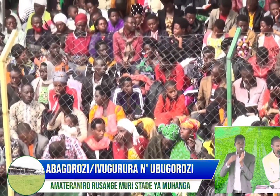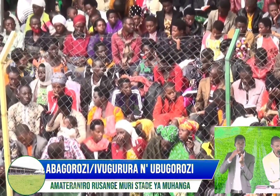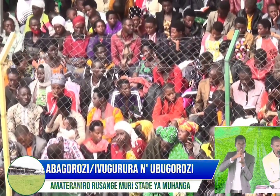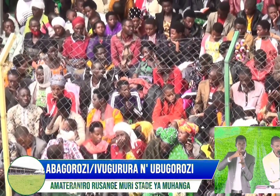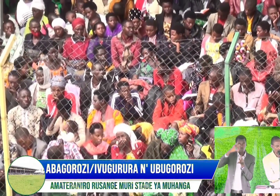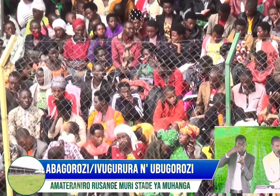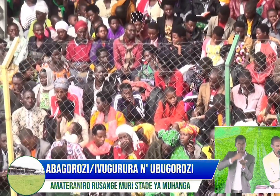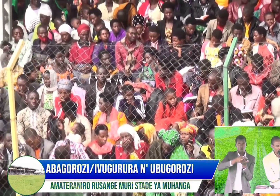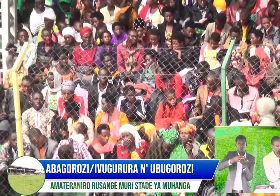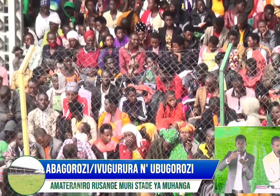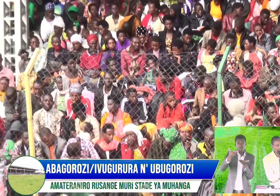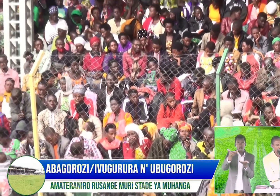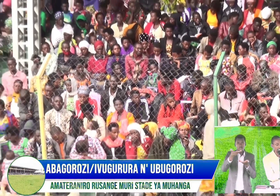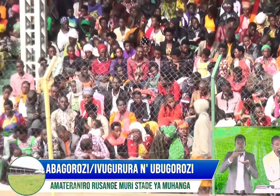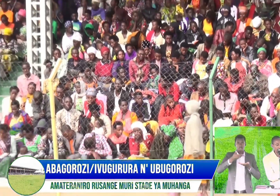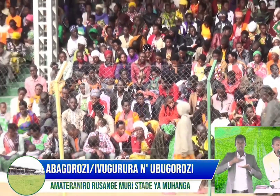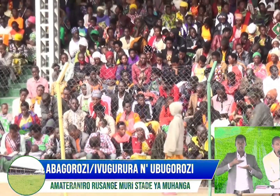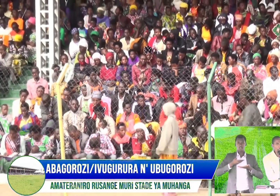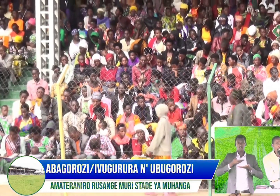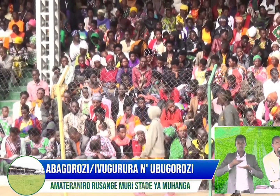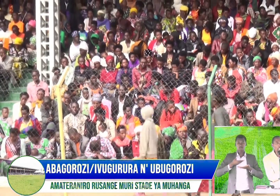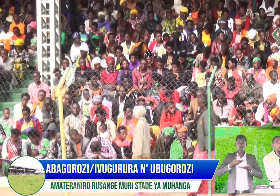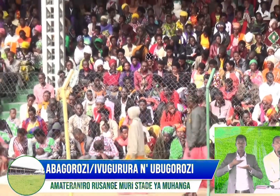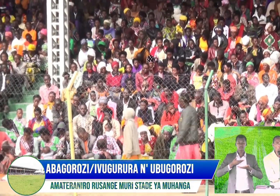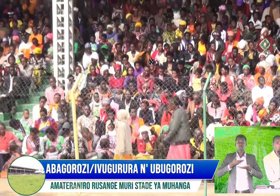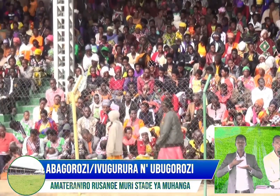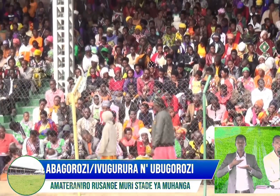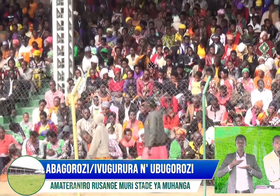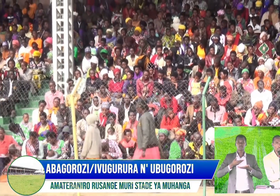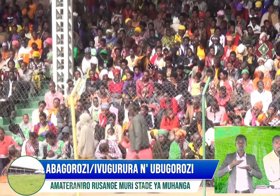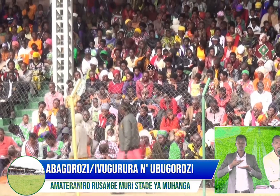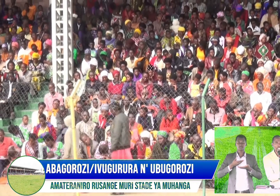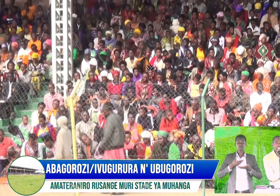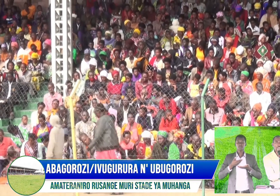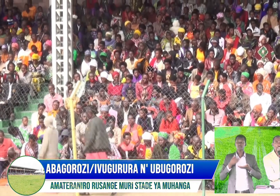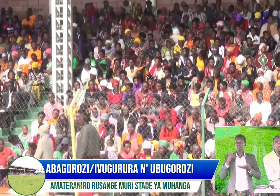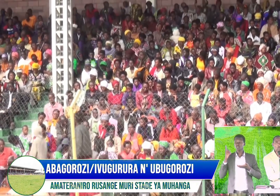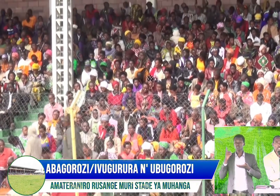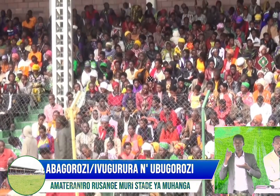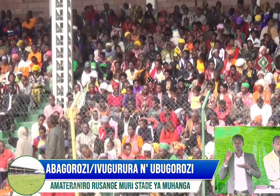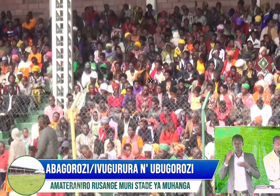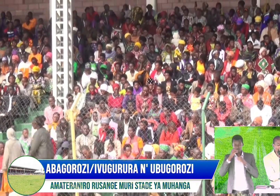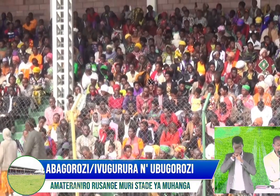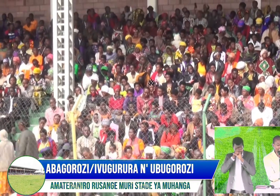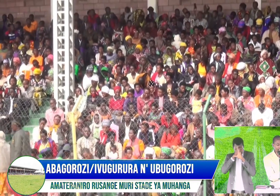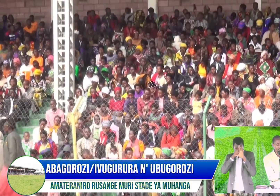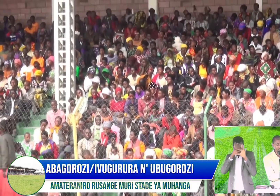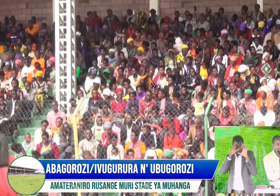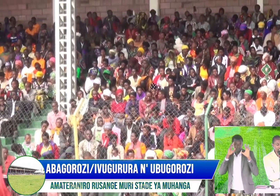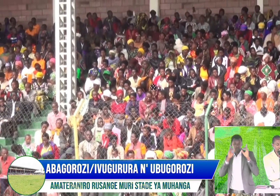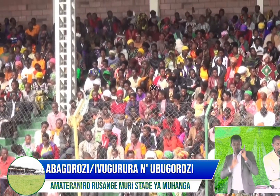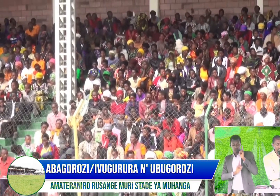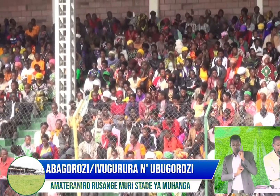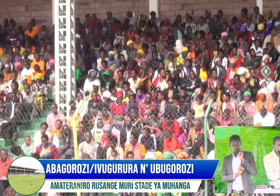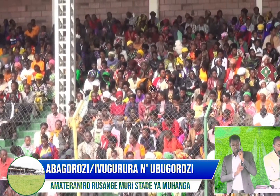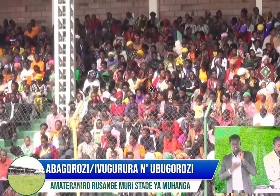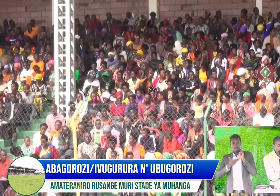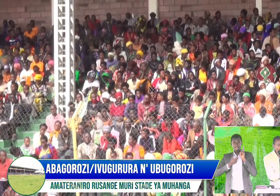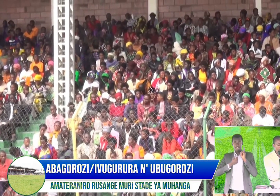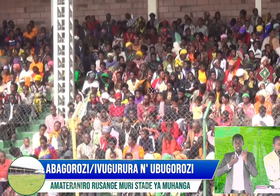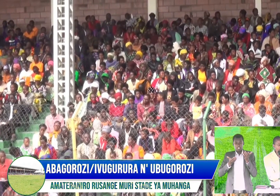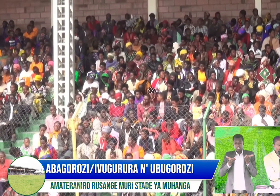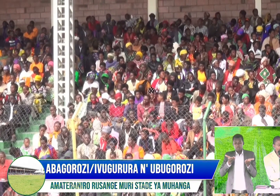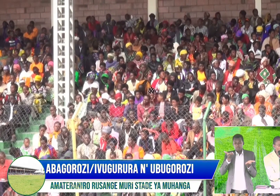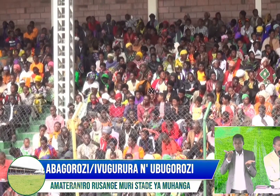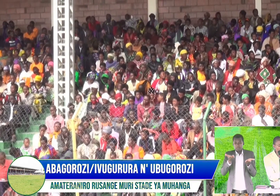Harakomeje hati, yari afite igipimo, yari afite urugero rw'indatira,